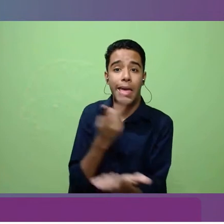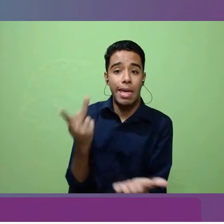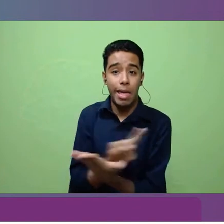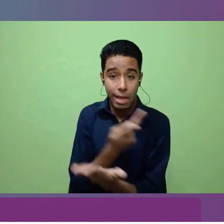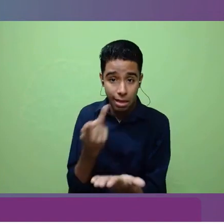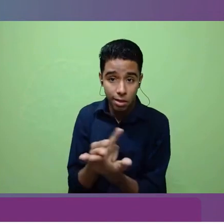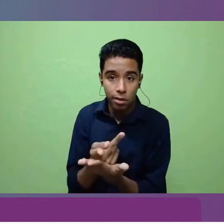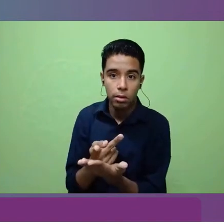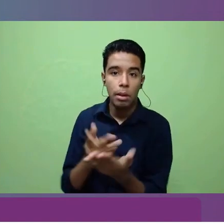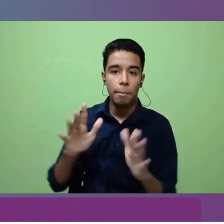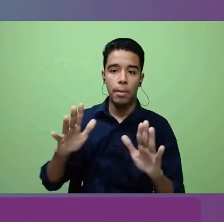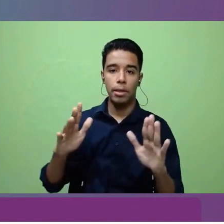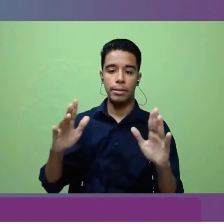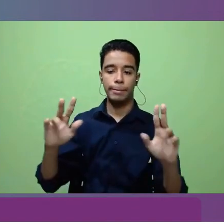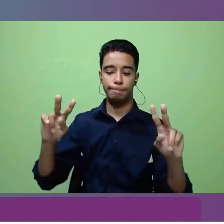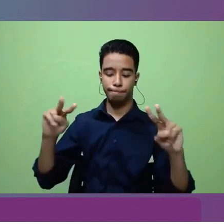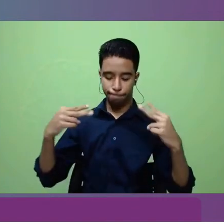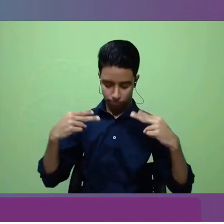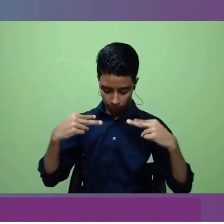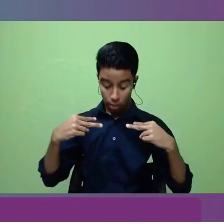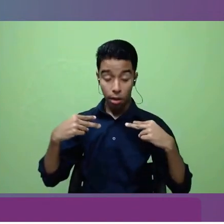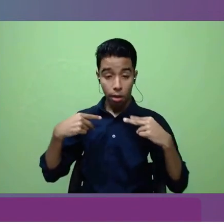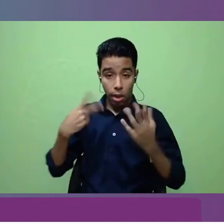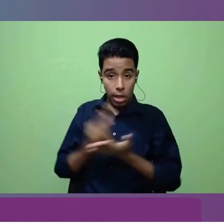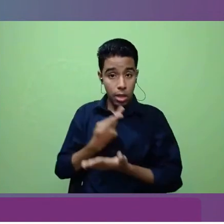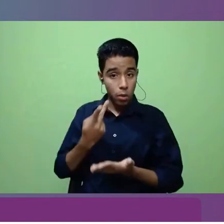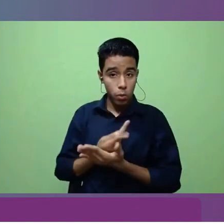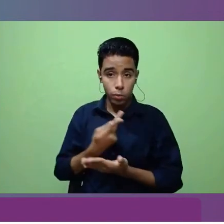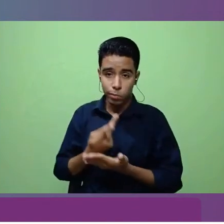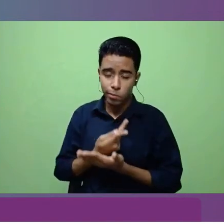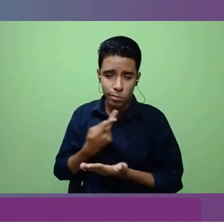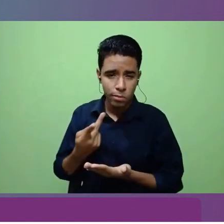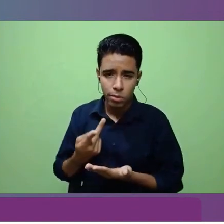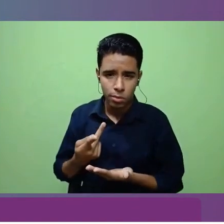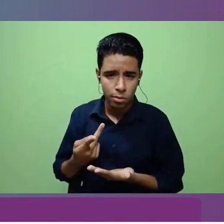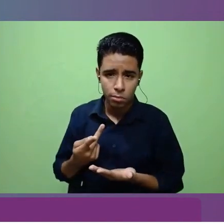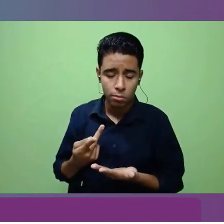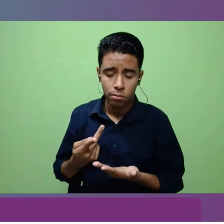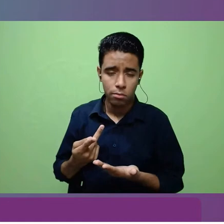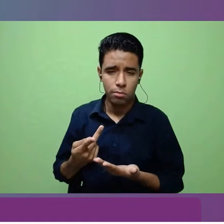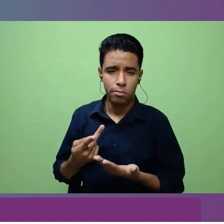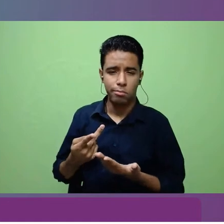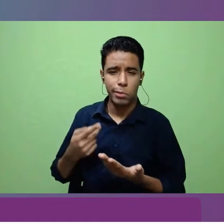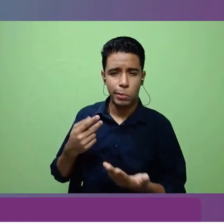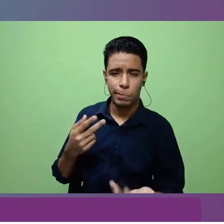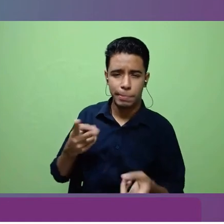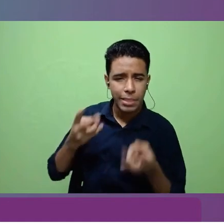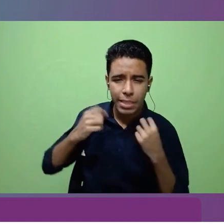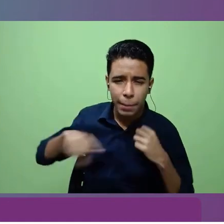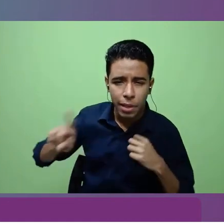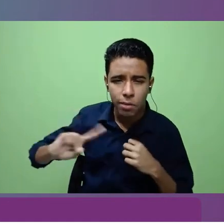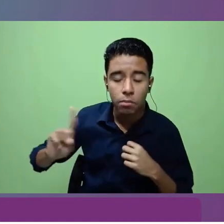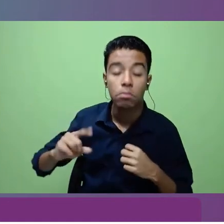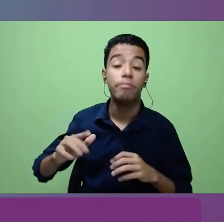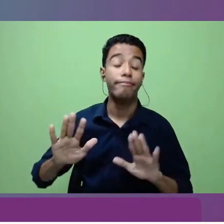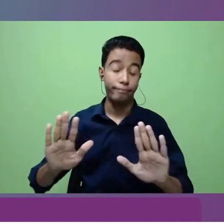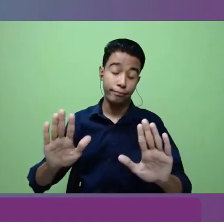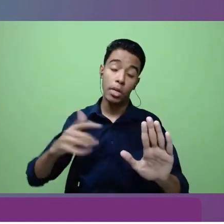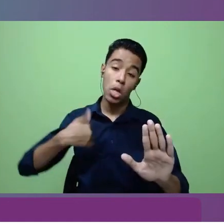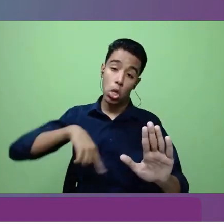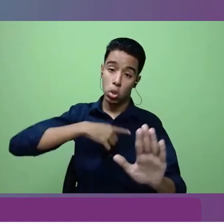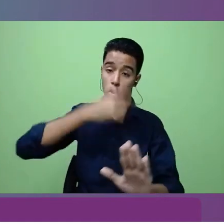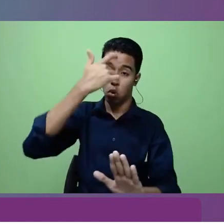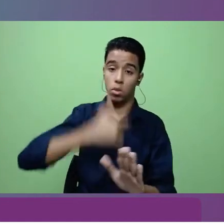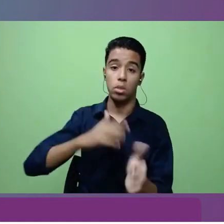A gente conserva o erro. Porque o discurso não é nosso. O discurso não é nosso, então a gente conserva o erro. O que